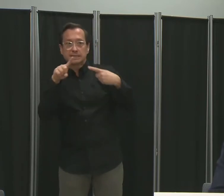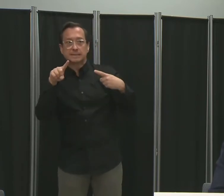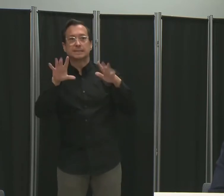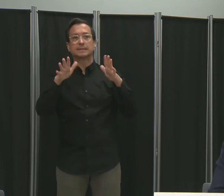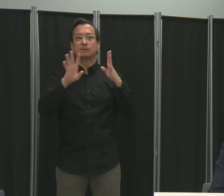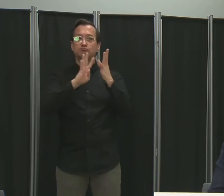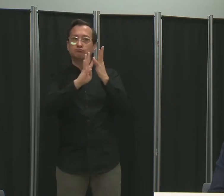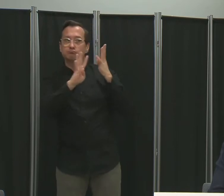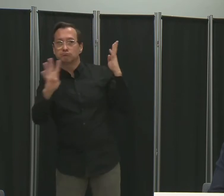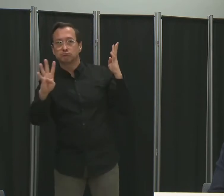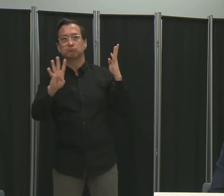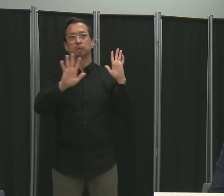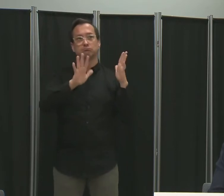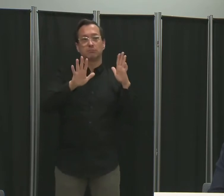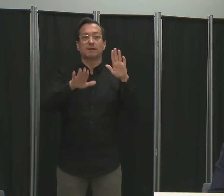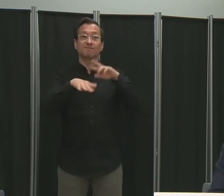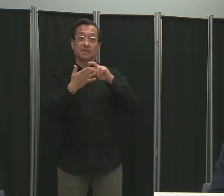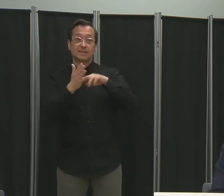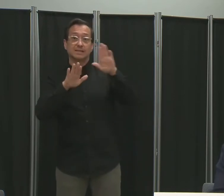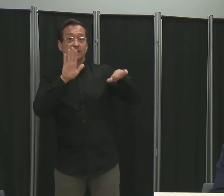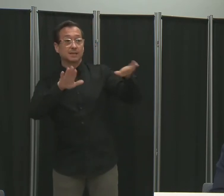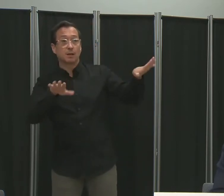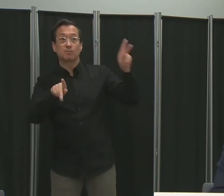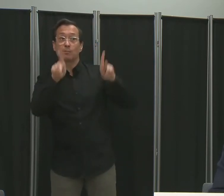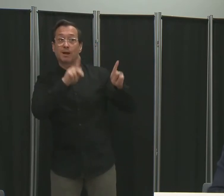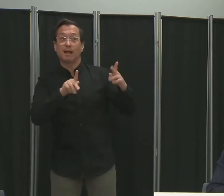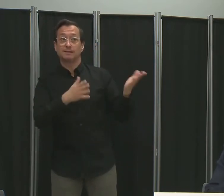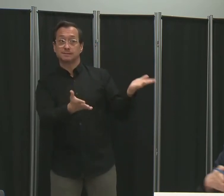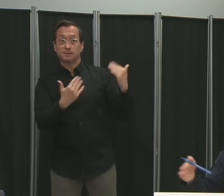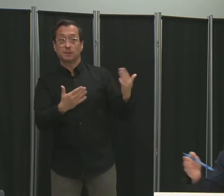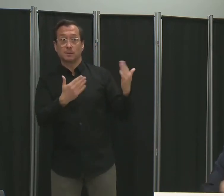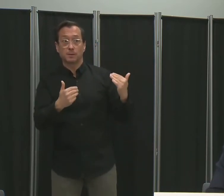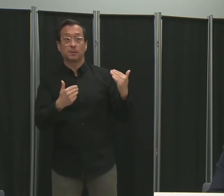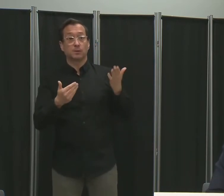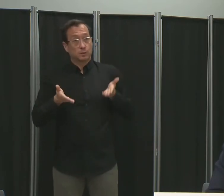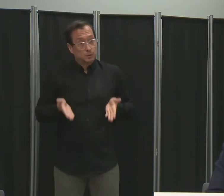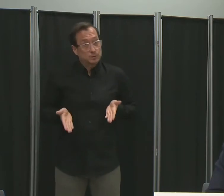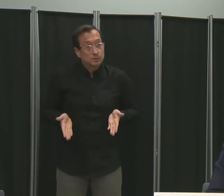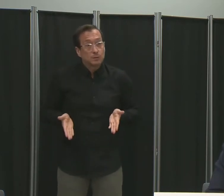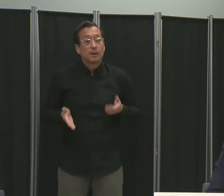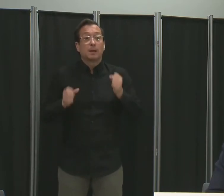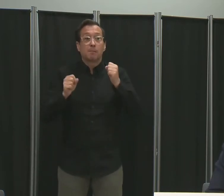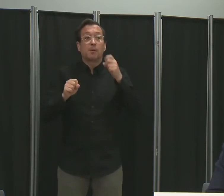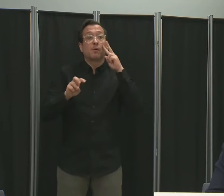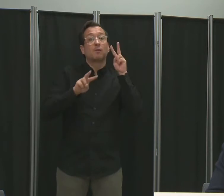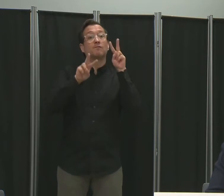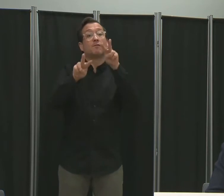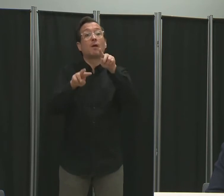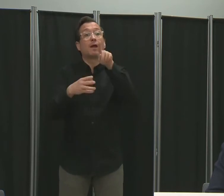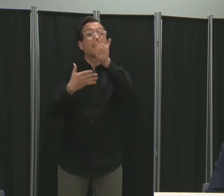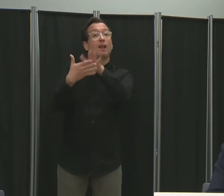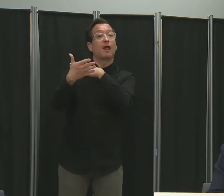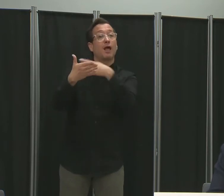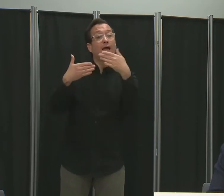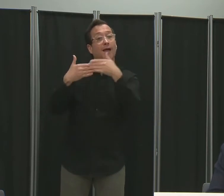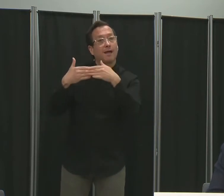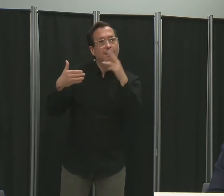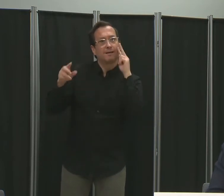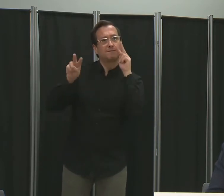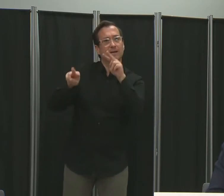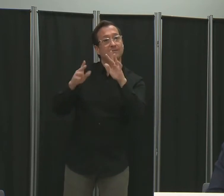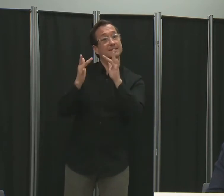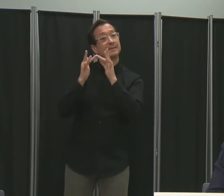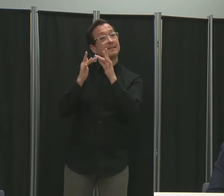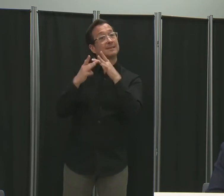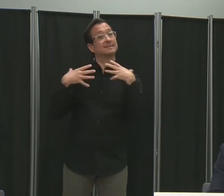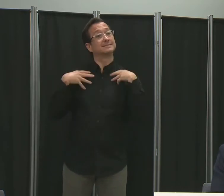consulter dès aujourd'hui mais aussi les horaires des prochains jours vont être sur notre site internet senti montréal pour savoir dans